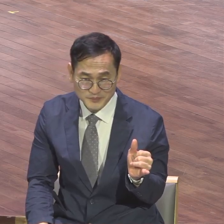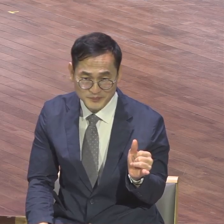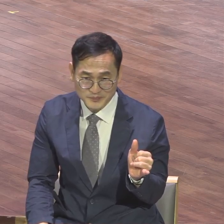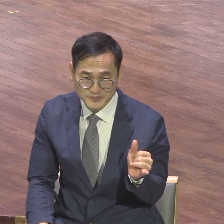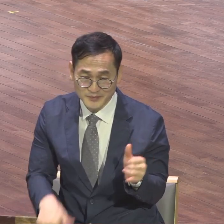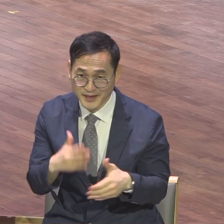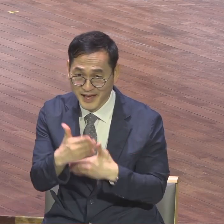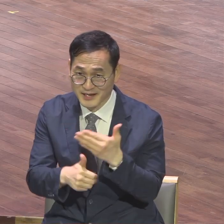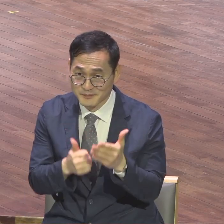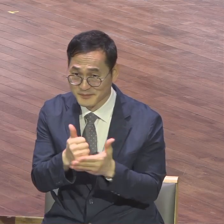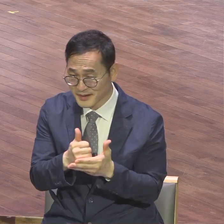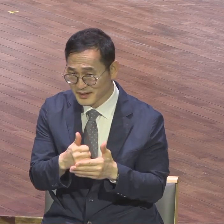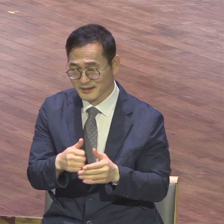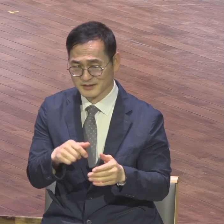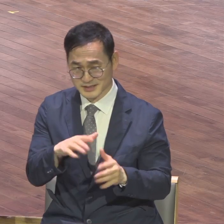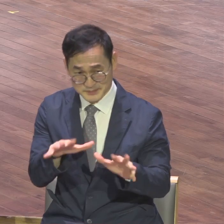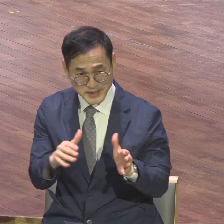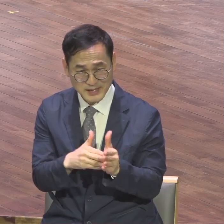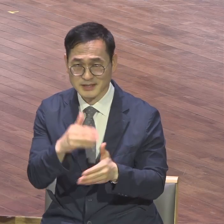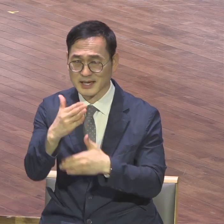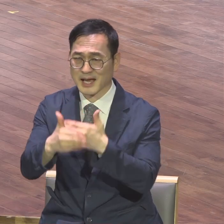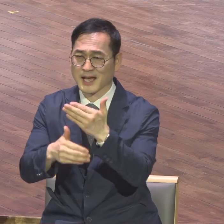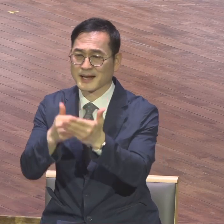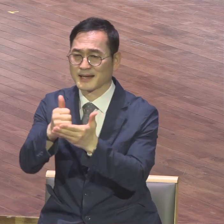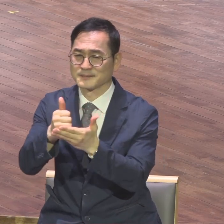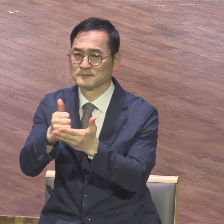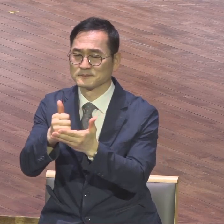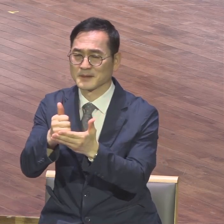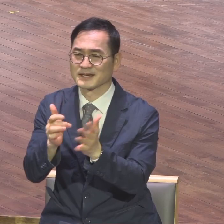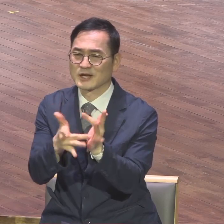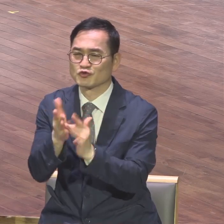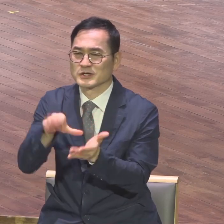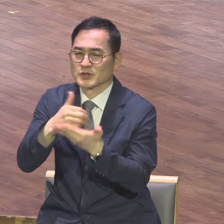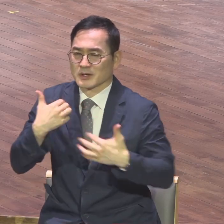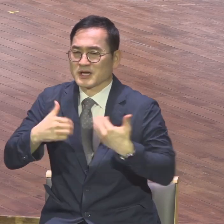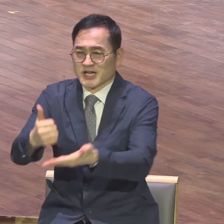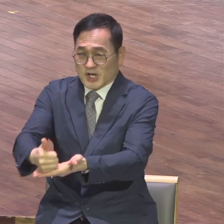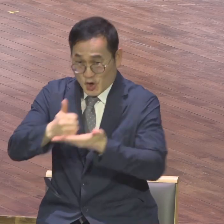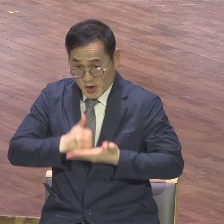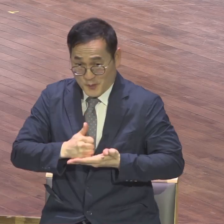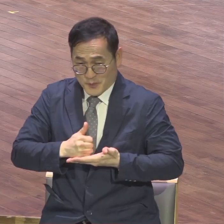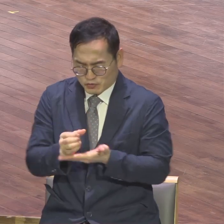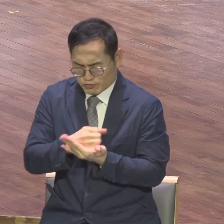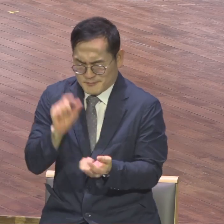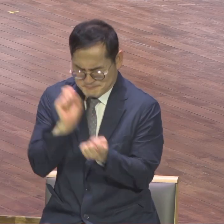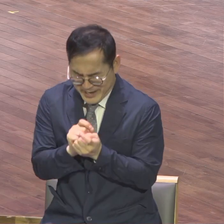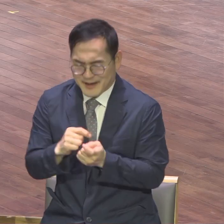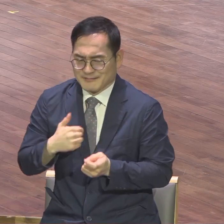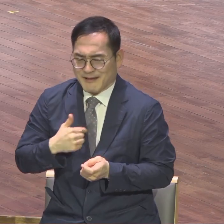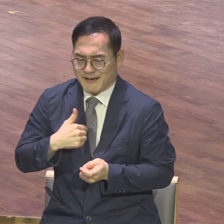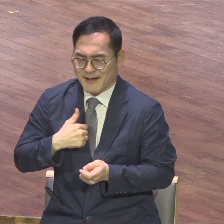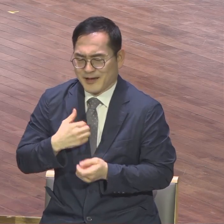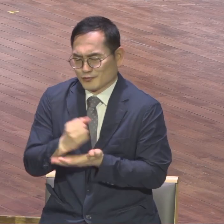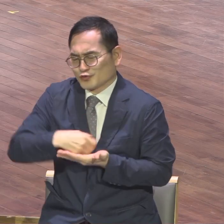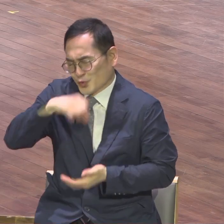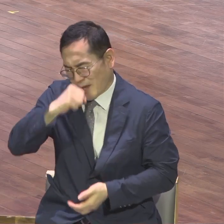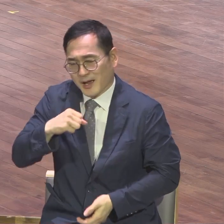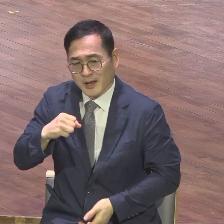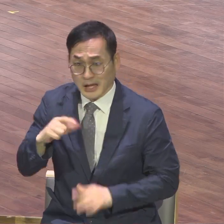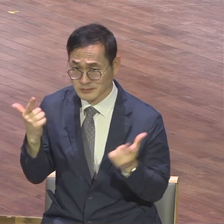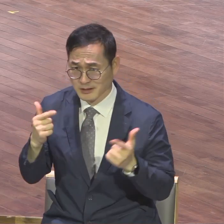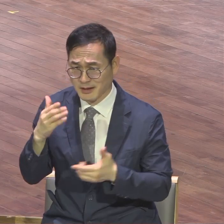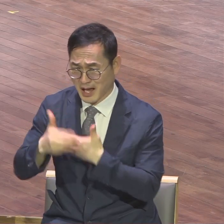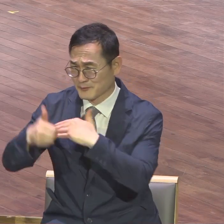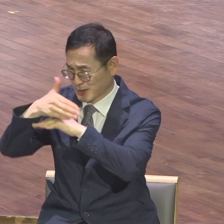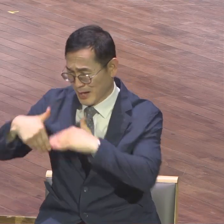은혜요. 아멘. 구원받아가 하나님 자녀다가 입에서는 용어가 말이요. 입에서 말 나오는 용어를 들어보면